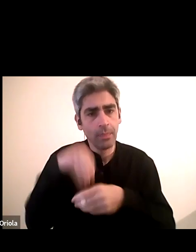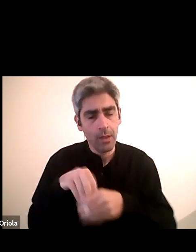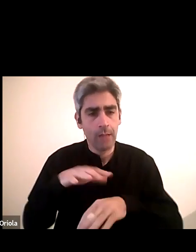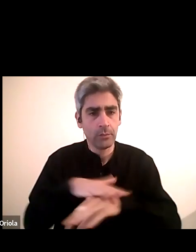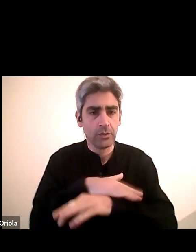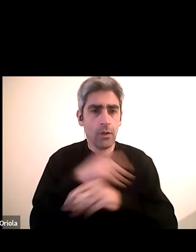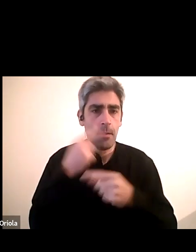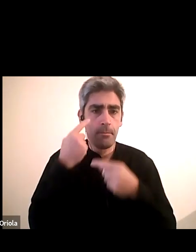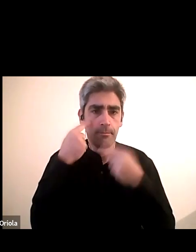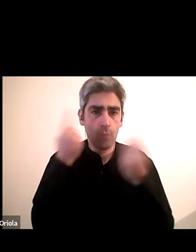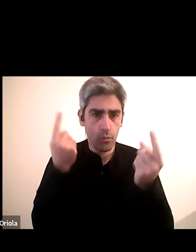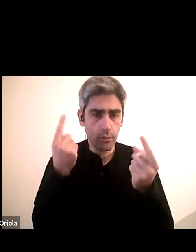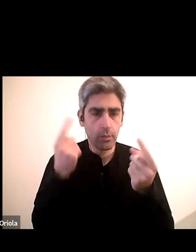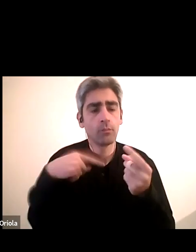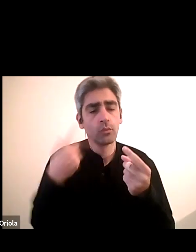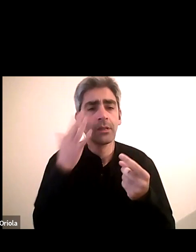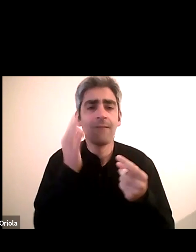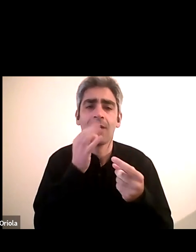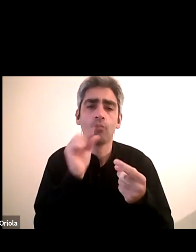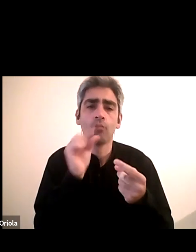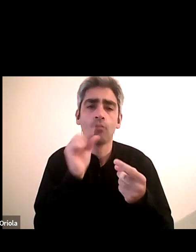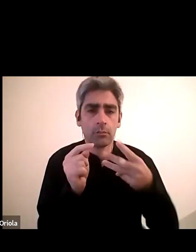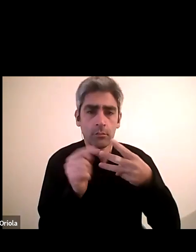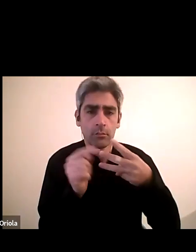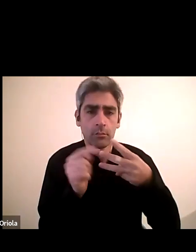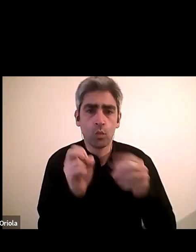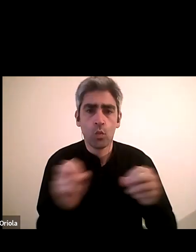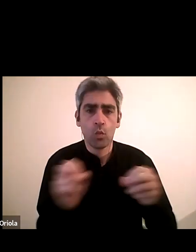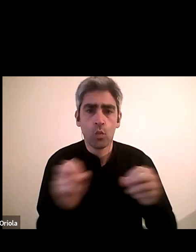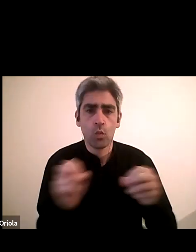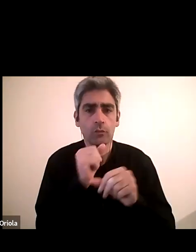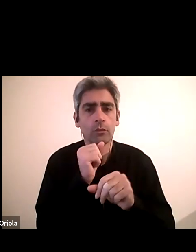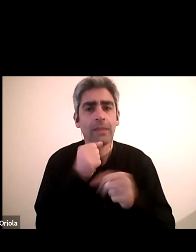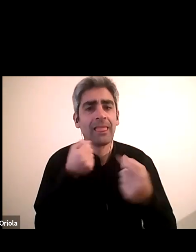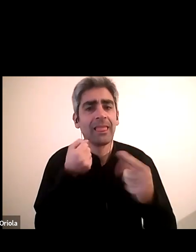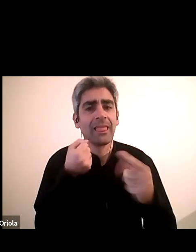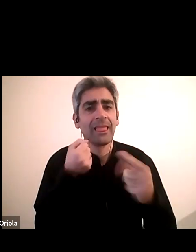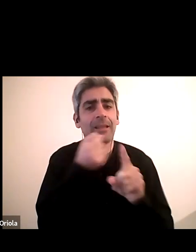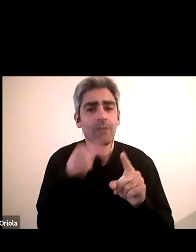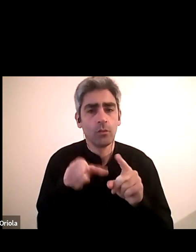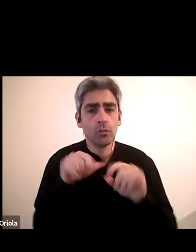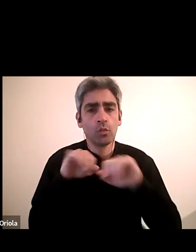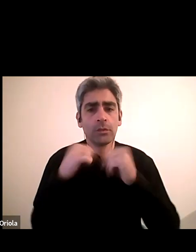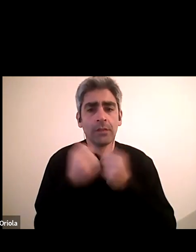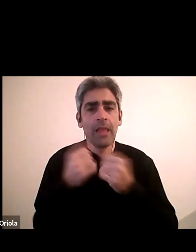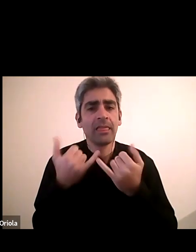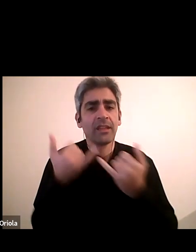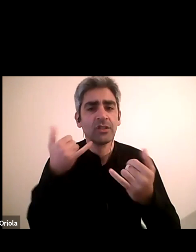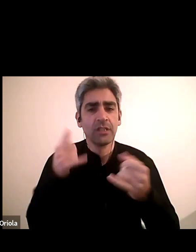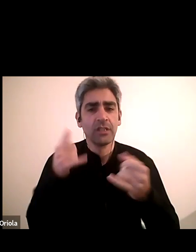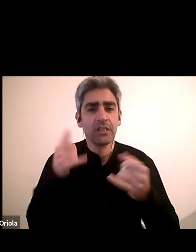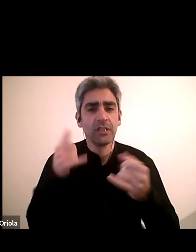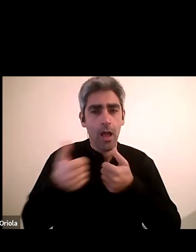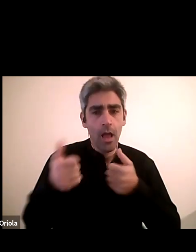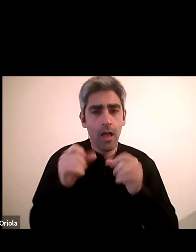conseguir falar um bocadinho dos novos desafios que o advento da sociedade digital e das